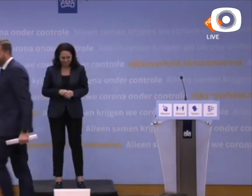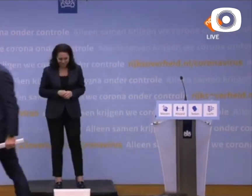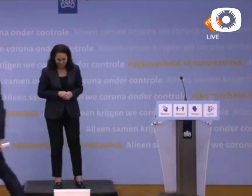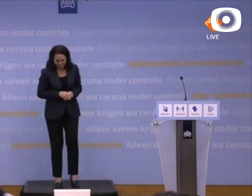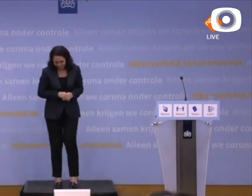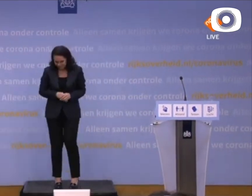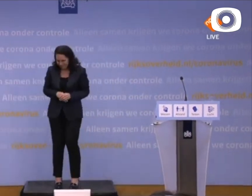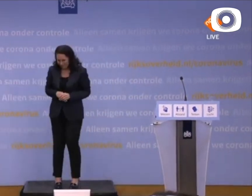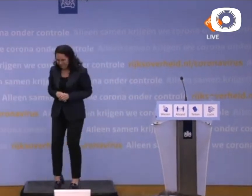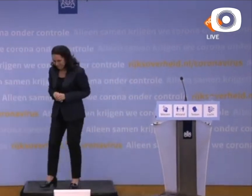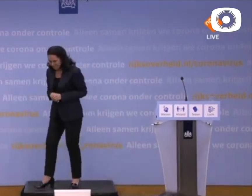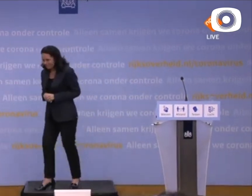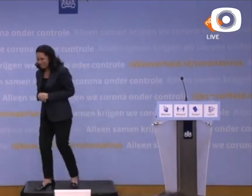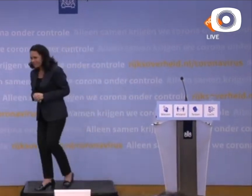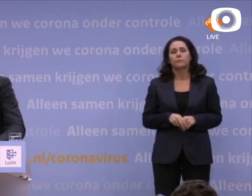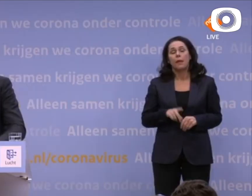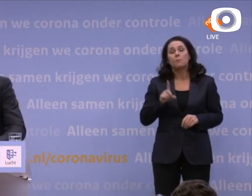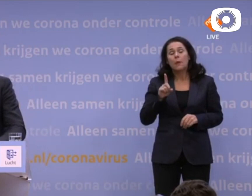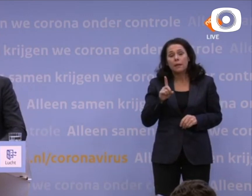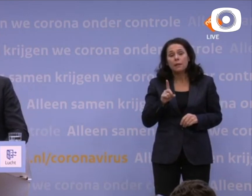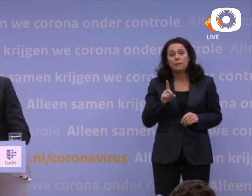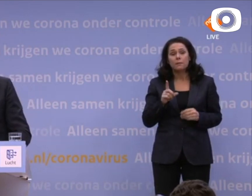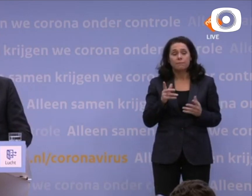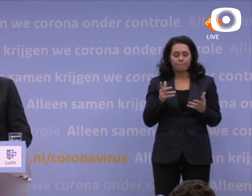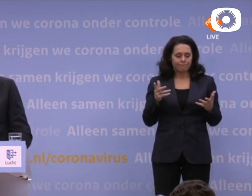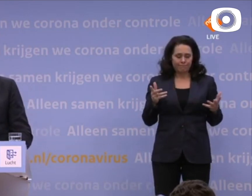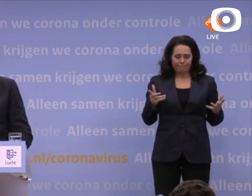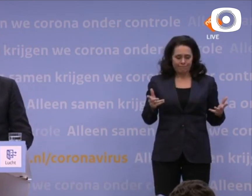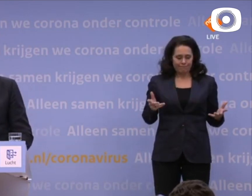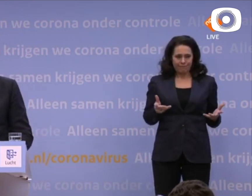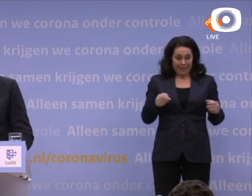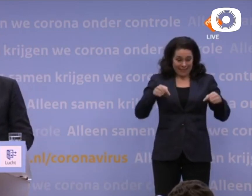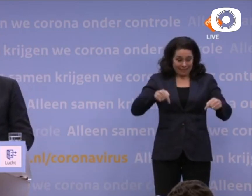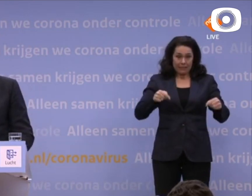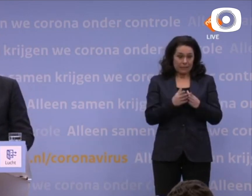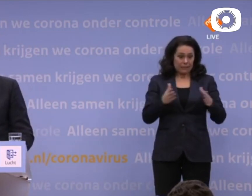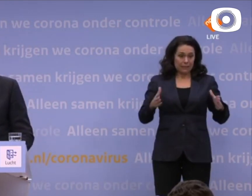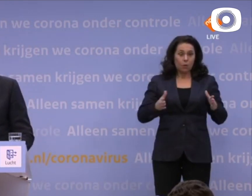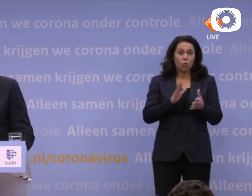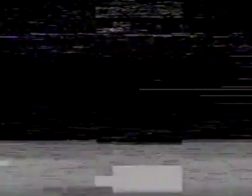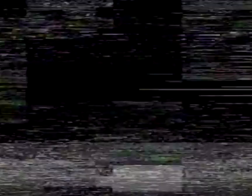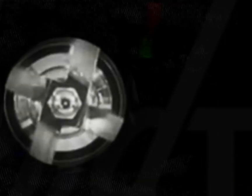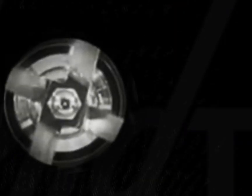En hier gaat die buiten langs. Mazzel! Er is geen manier om dit foutloos te doen.